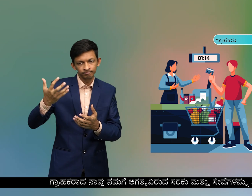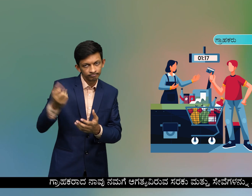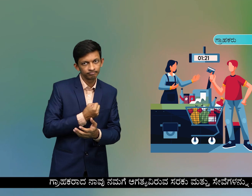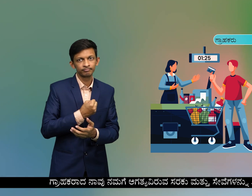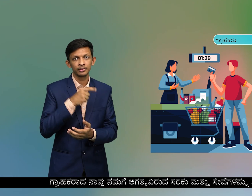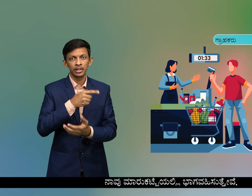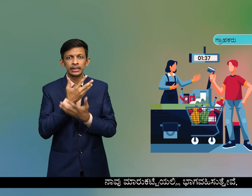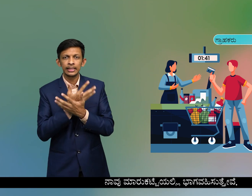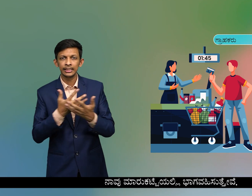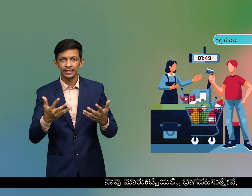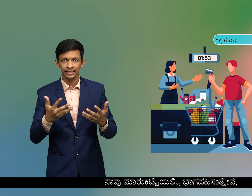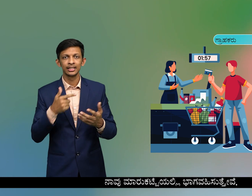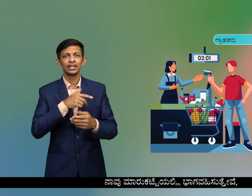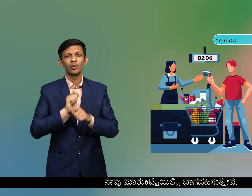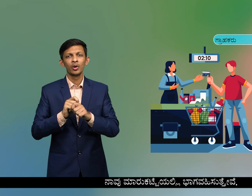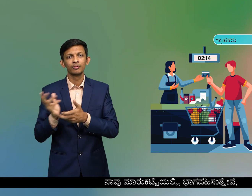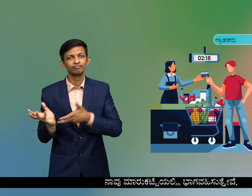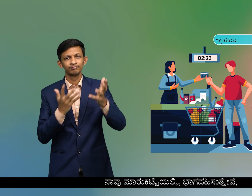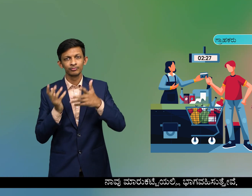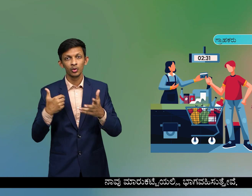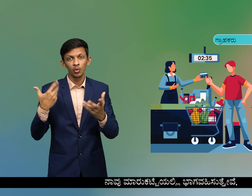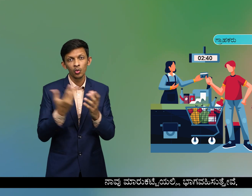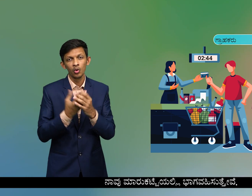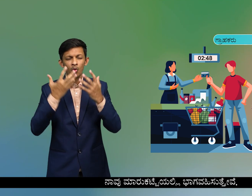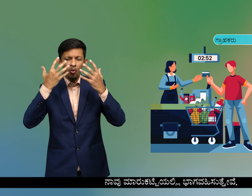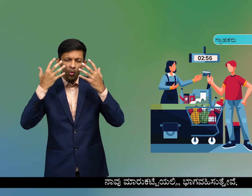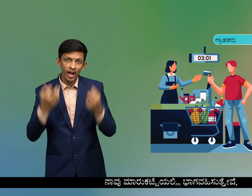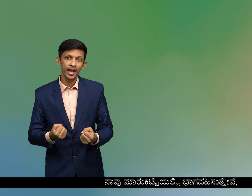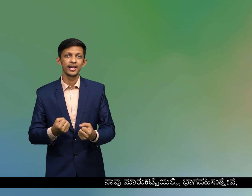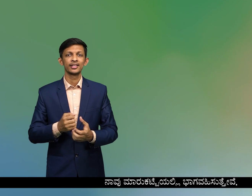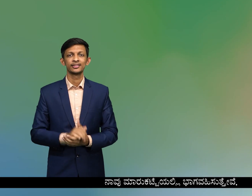ಸೇವೆಗಳನ್ನು ಖರೀದಿಸಿದಾಗ ನಾವು ಮಾರುಕಟ್ಟೆಯಲ್ಲಿ ಭಾಗವಹಿಸುತ್ತೇವೆ.